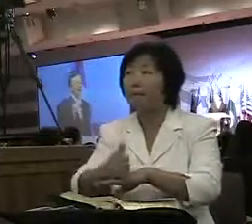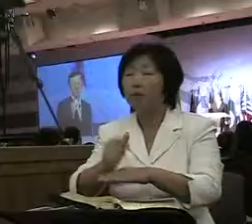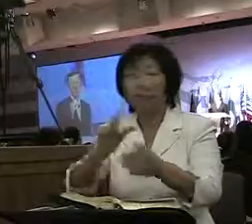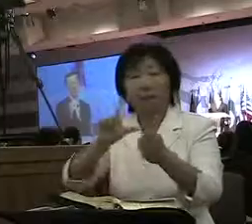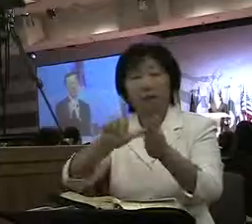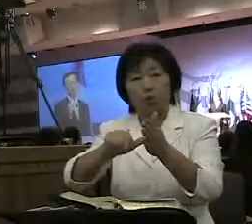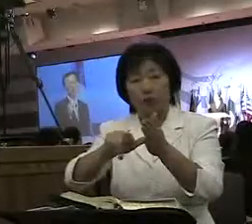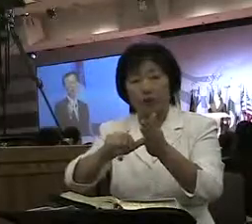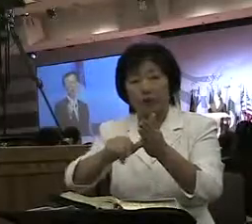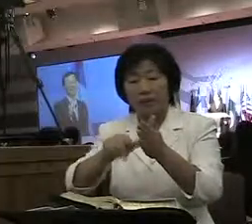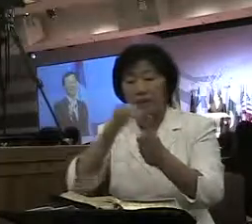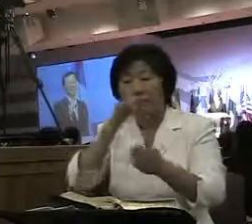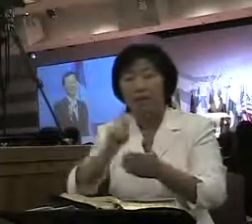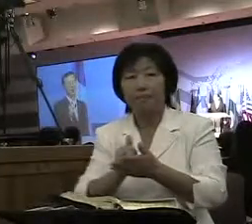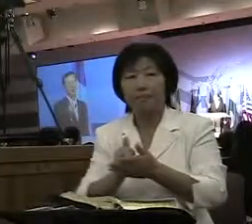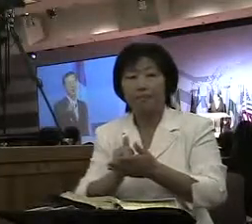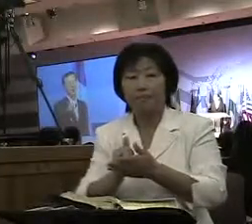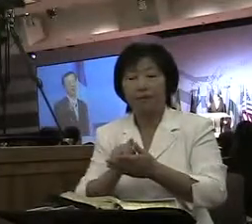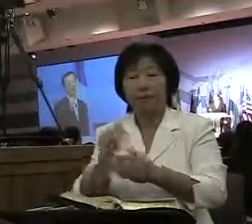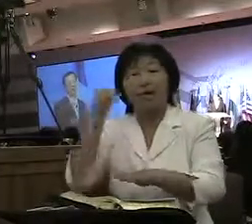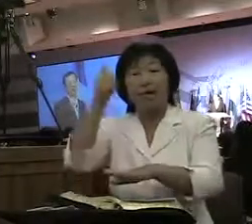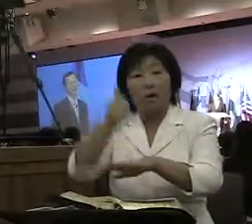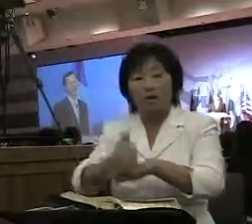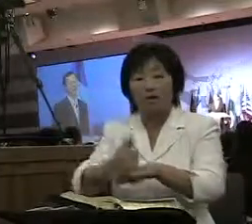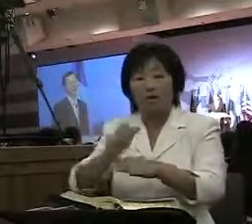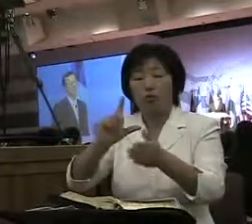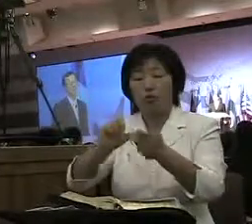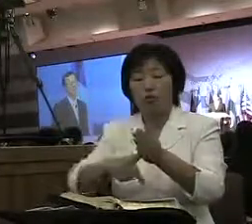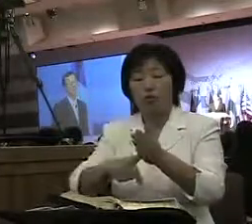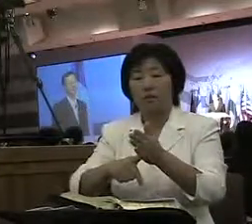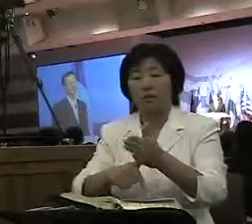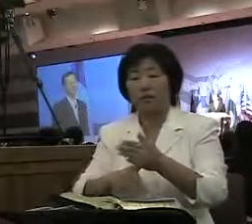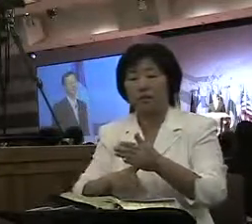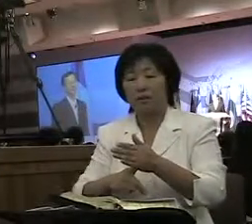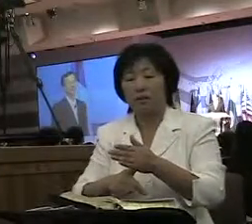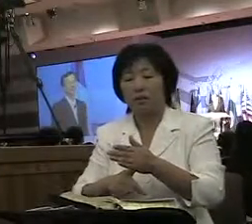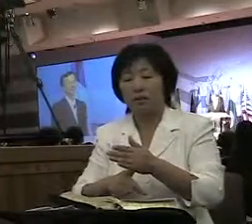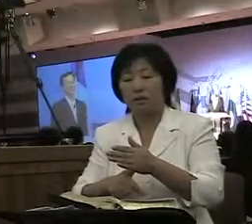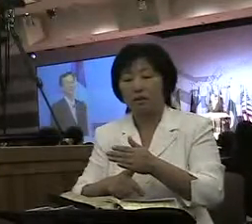순간이 있어요. 치명적인 순간, 결정적인 순간,